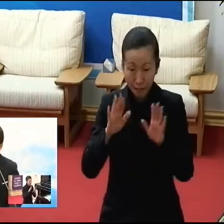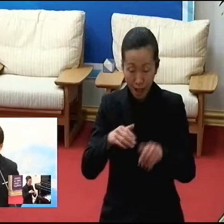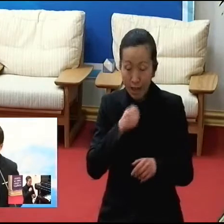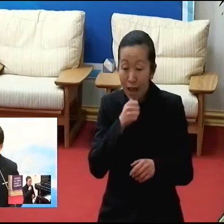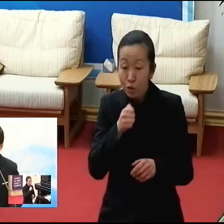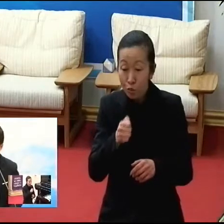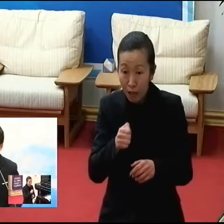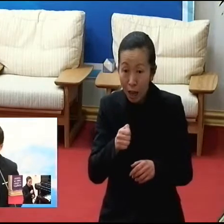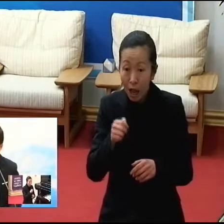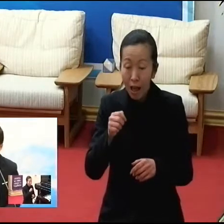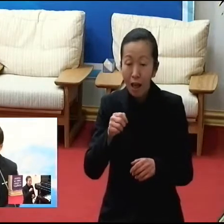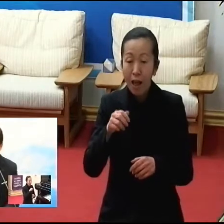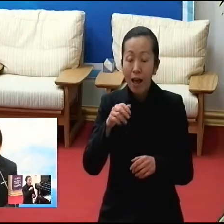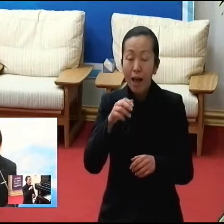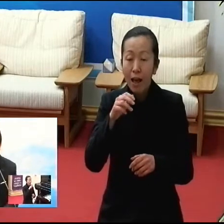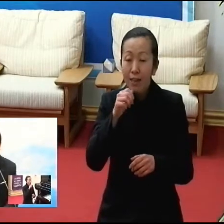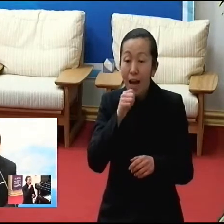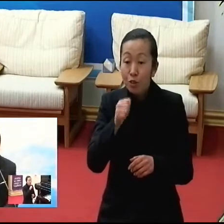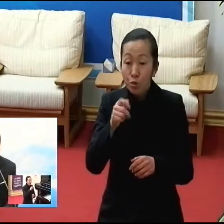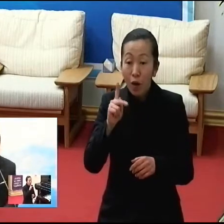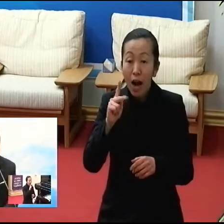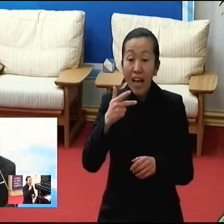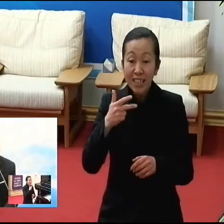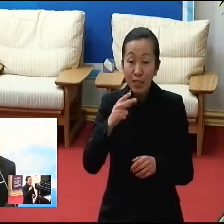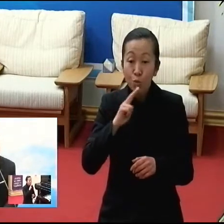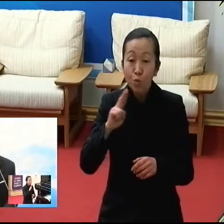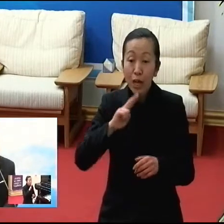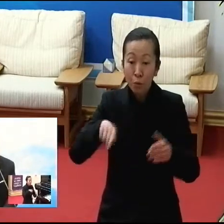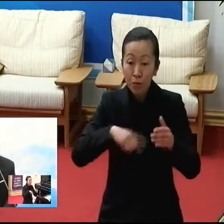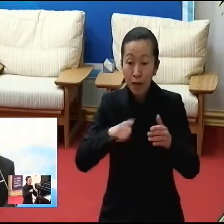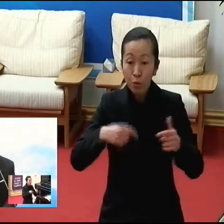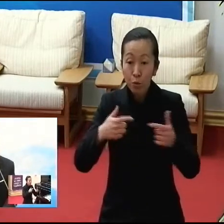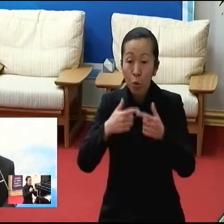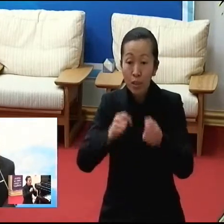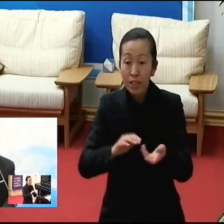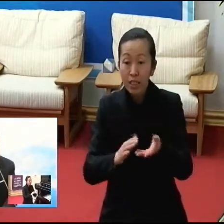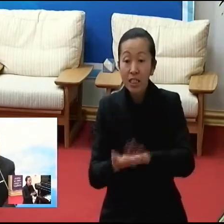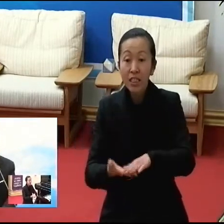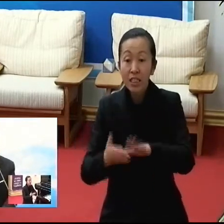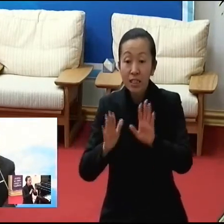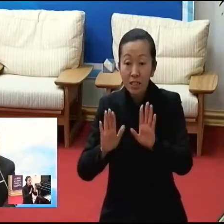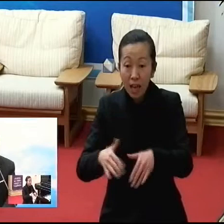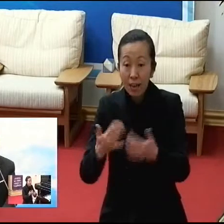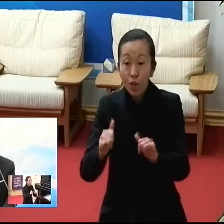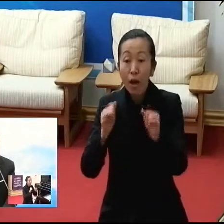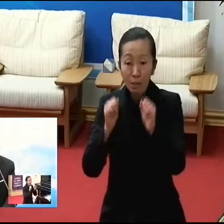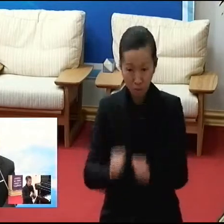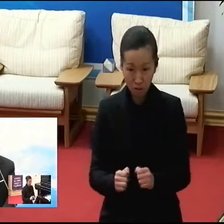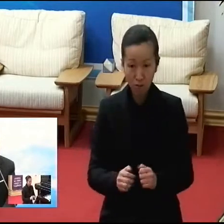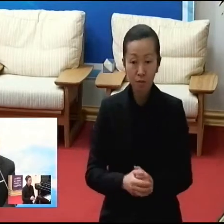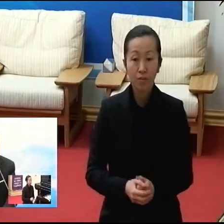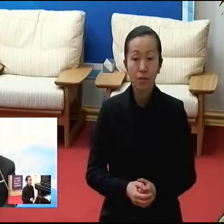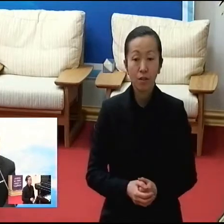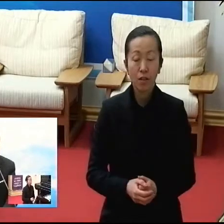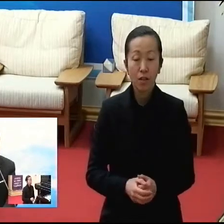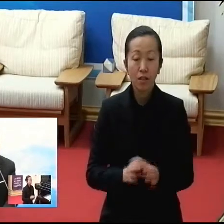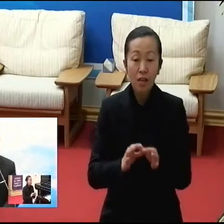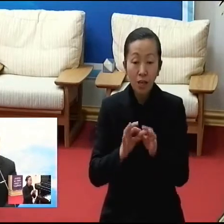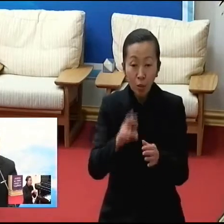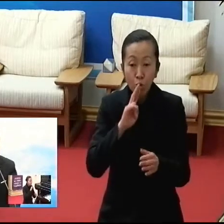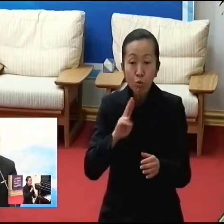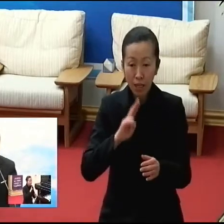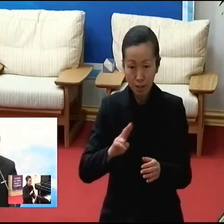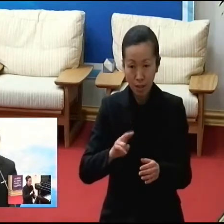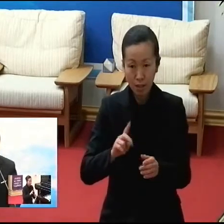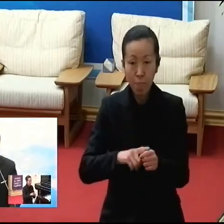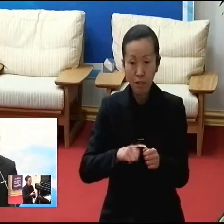分が歌ったその歌詞通りに生きて死んだと。 영시의 이별을 부른 사람은 영시에 죽었다는 거예요. 0